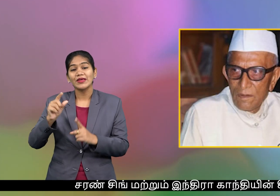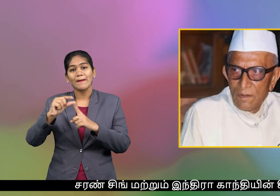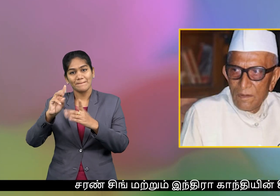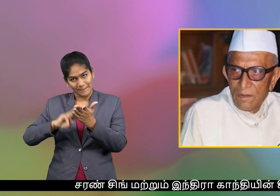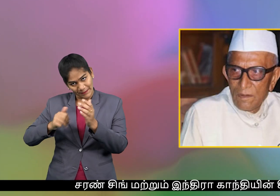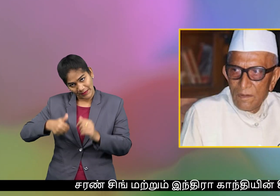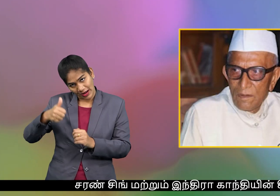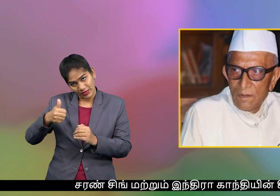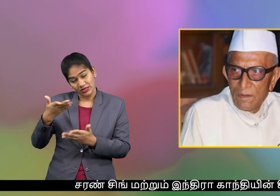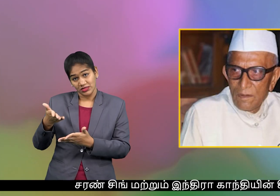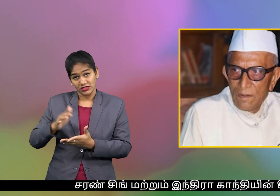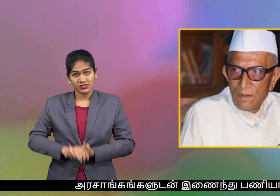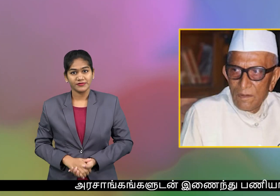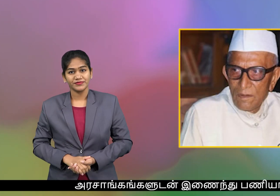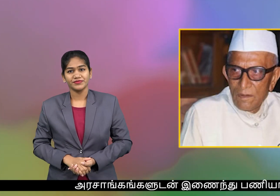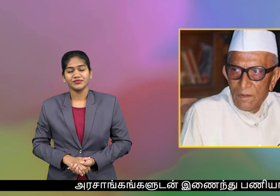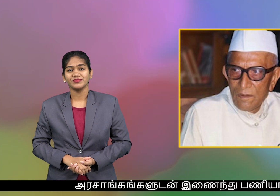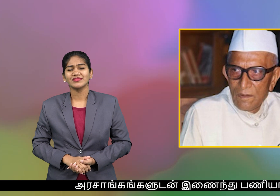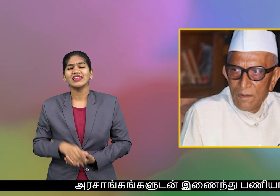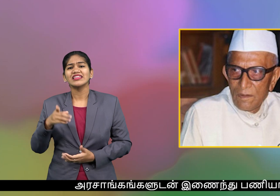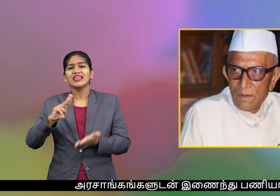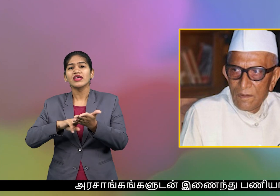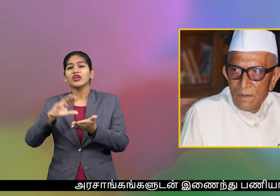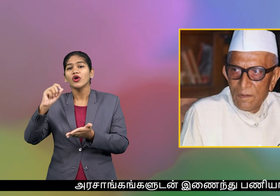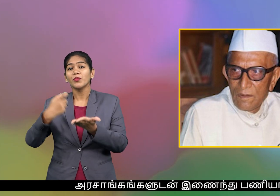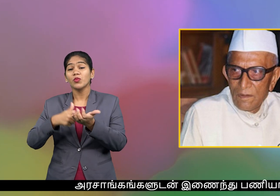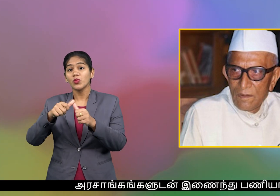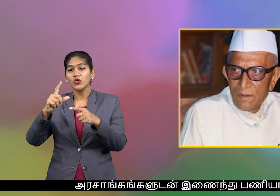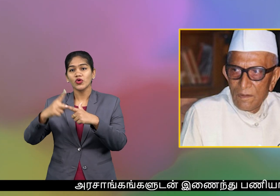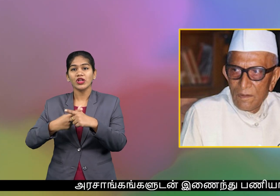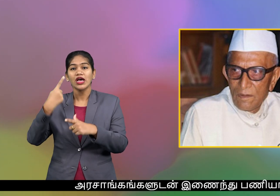கீழ் 3 அரசாங்கத்துடன் இணைந்து பணியாற்றினார்.